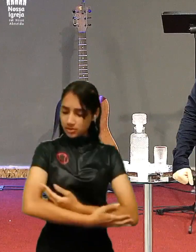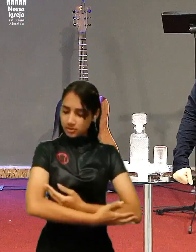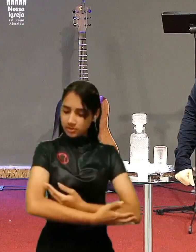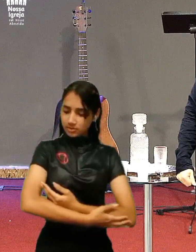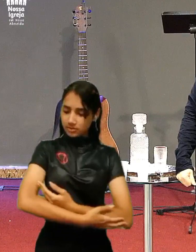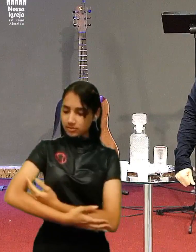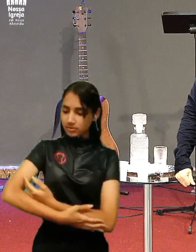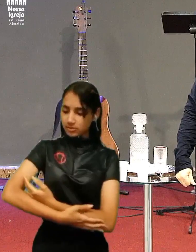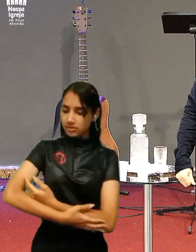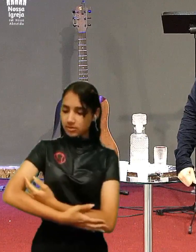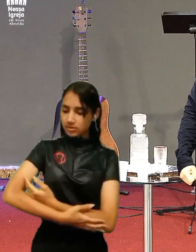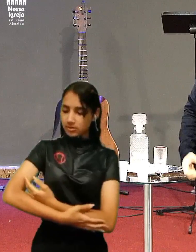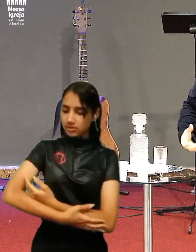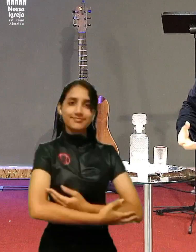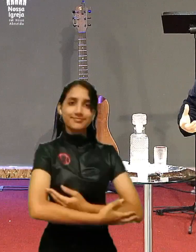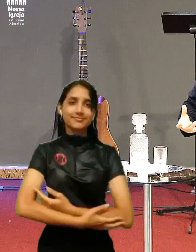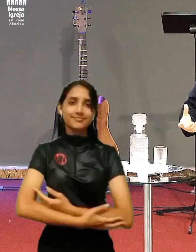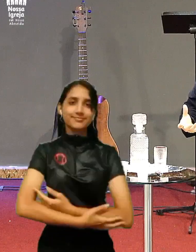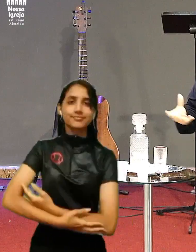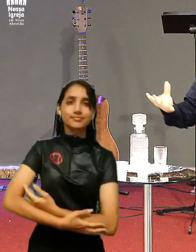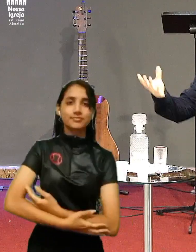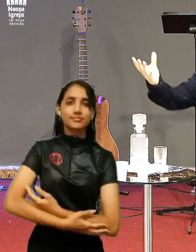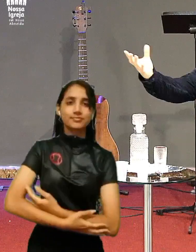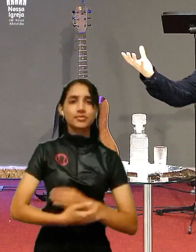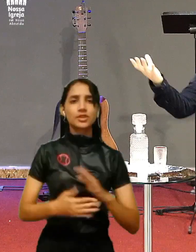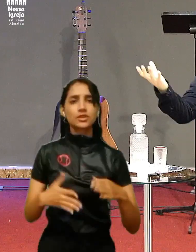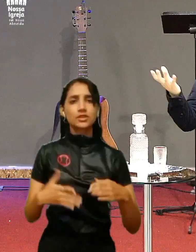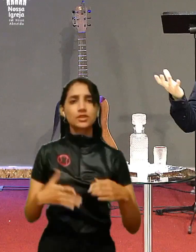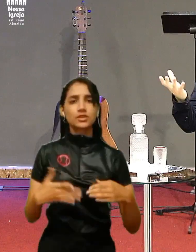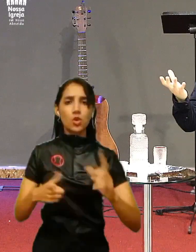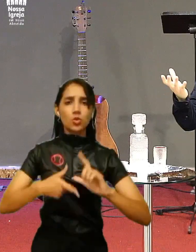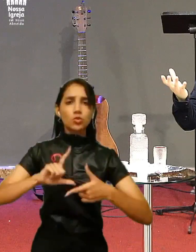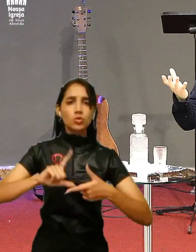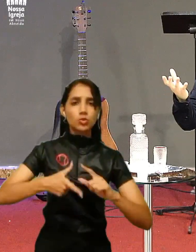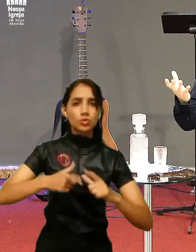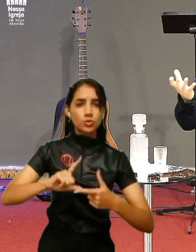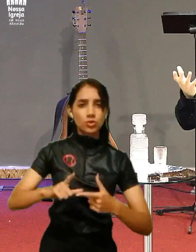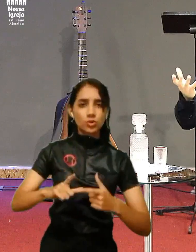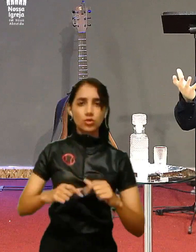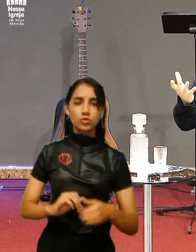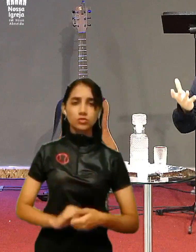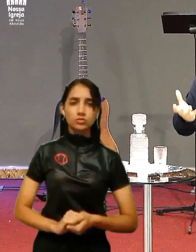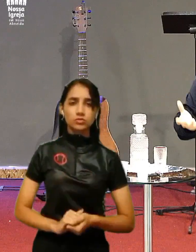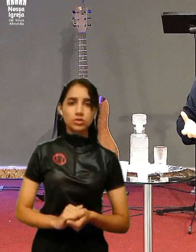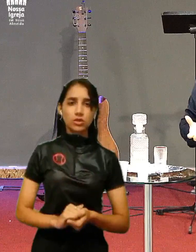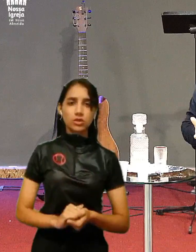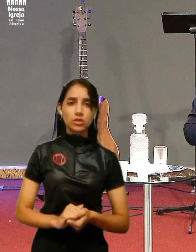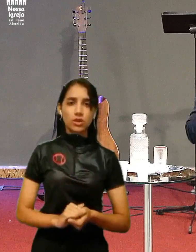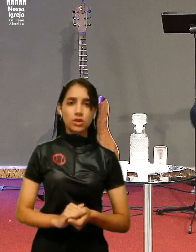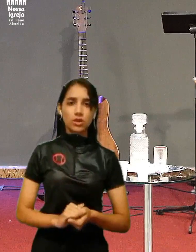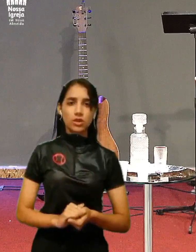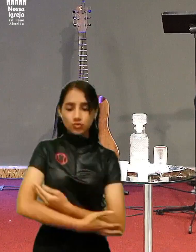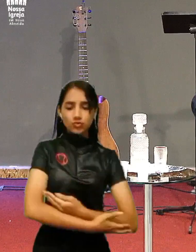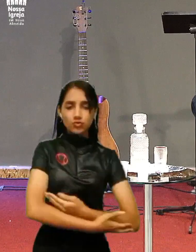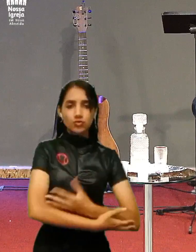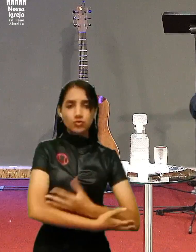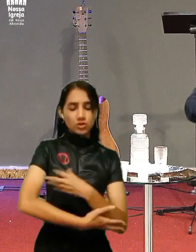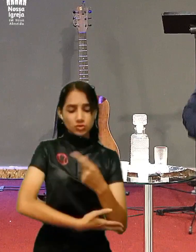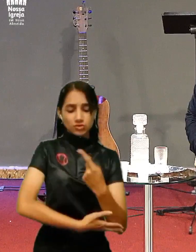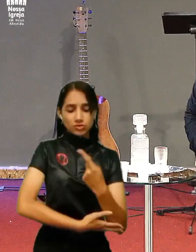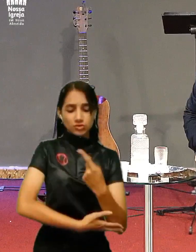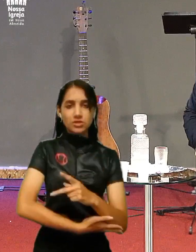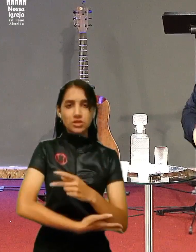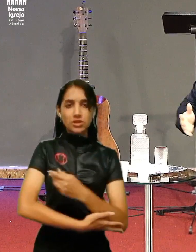feliz. Irmãos, o povo de Israel nesse período pegava os seus próprios filhos, bebês, e jogava no fogo, em